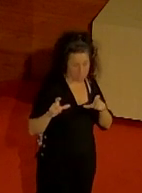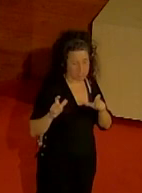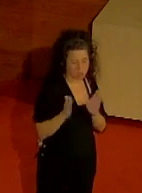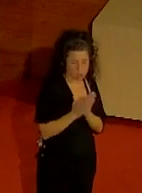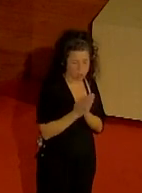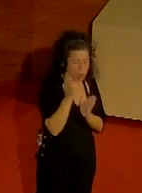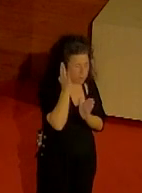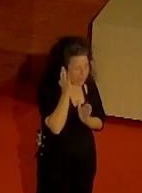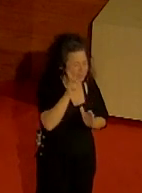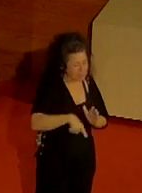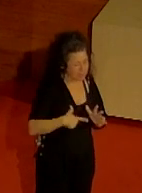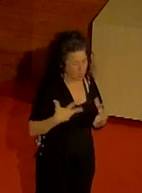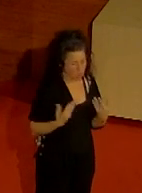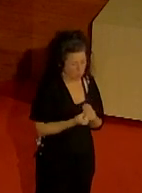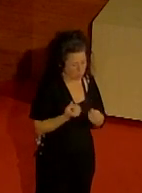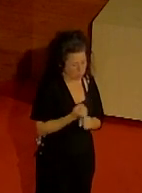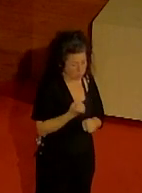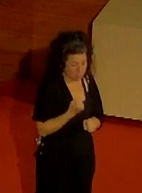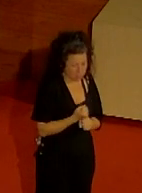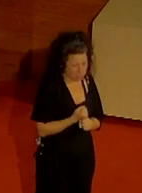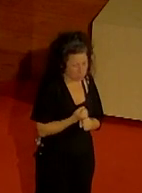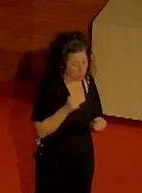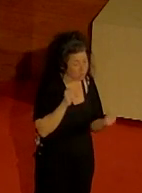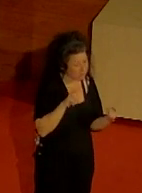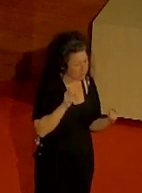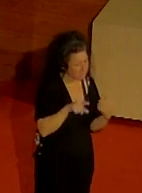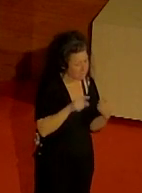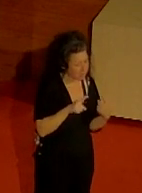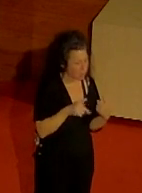y hemos hecho muchas coberturas sobre migraciones. Y esta fotografía